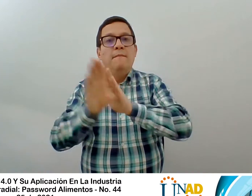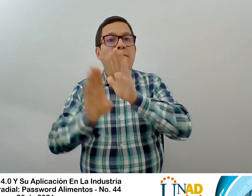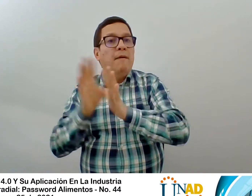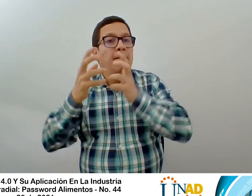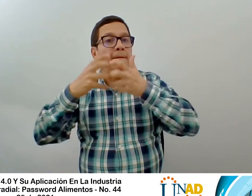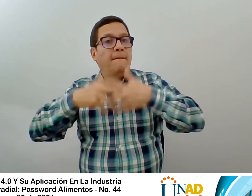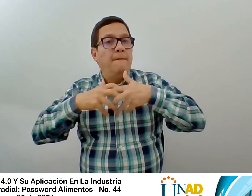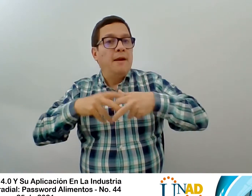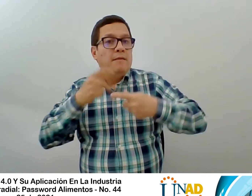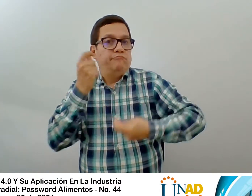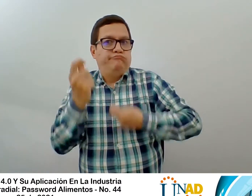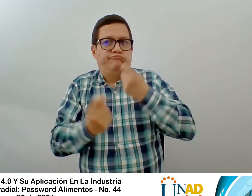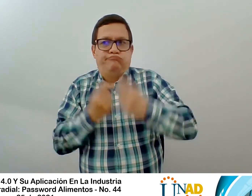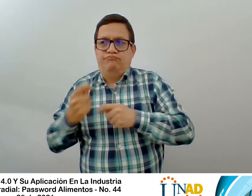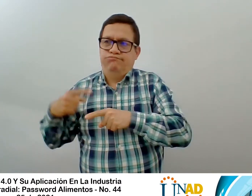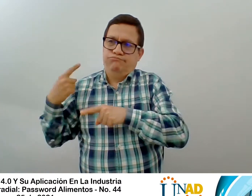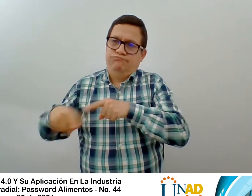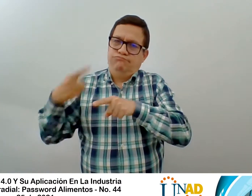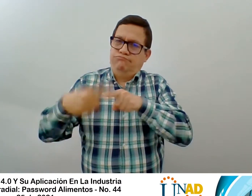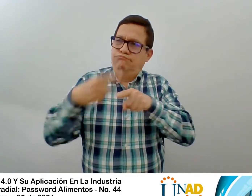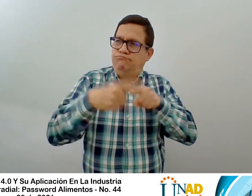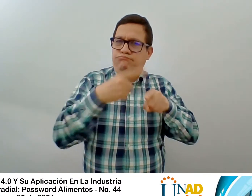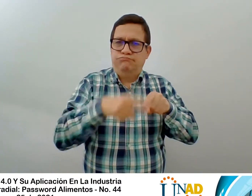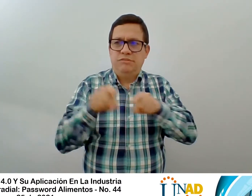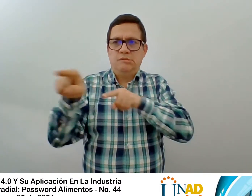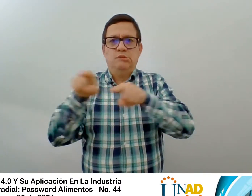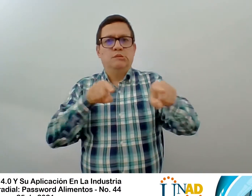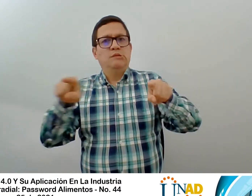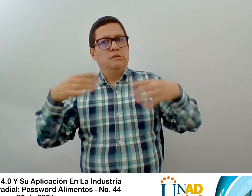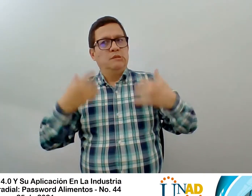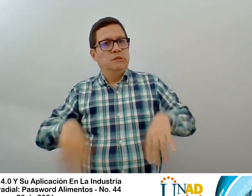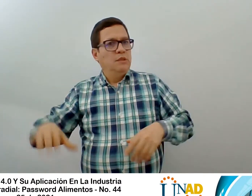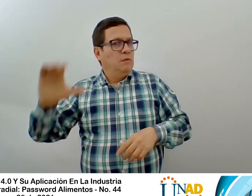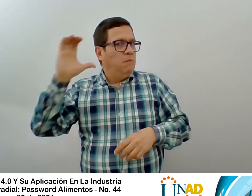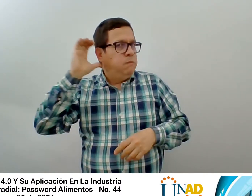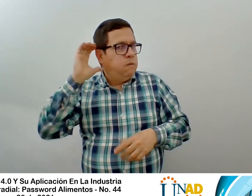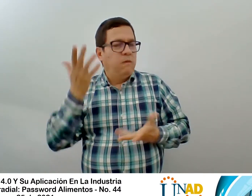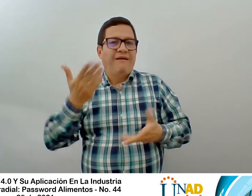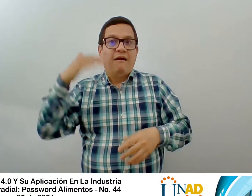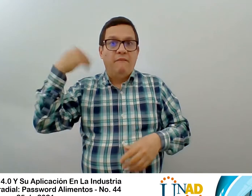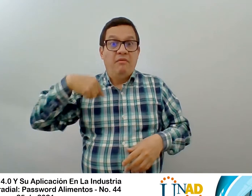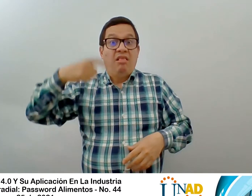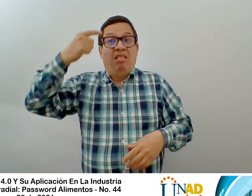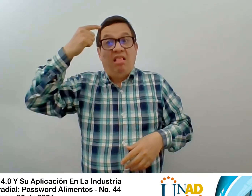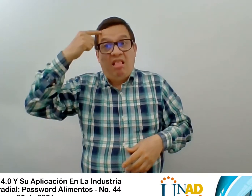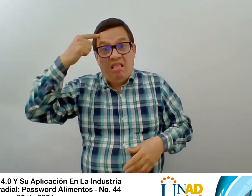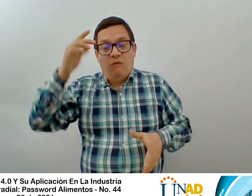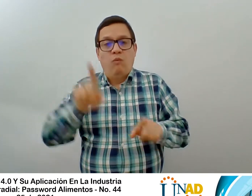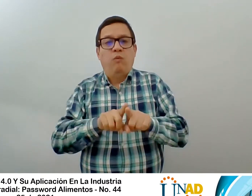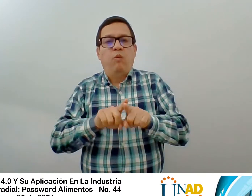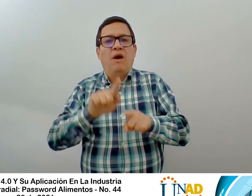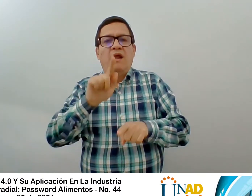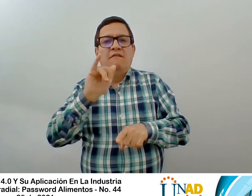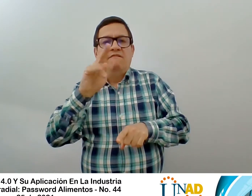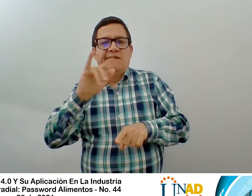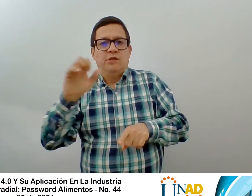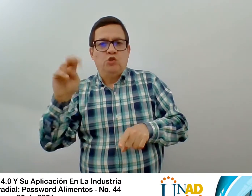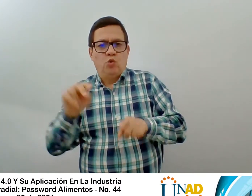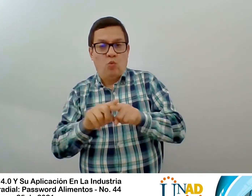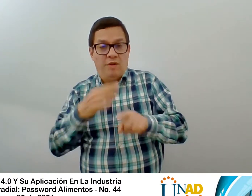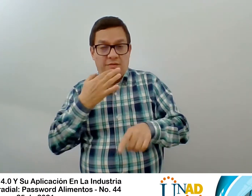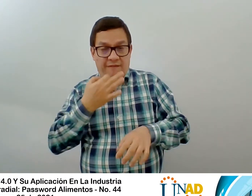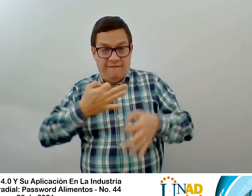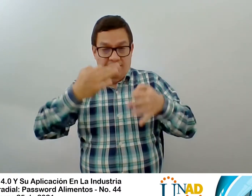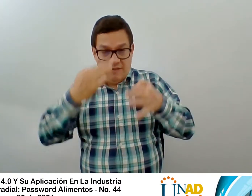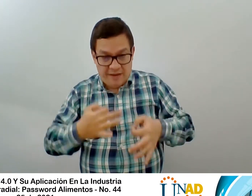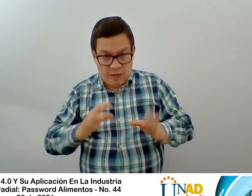las industrias en el mundo. Entonces es un tema demasiado amplio que ya estamos viviendo, que inicialmente se veía como ficción